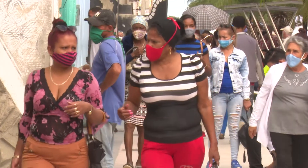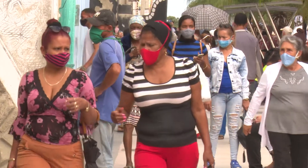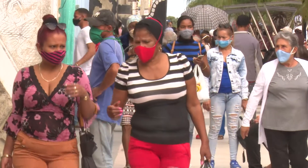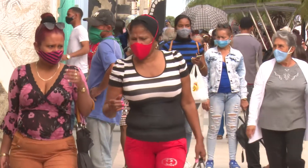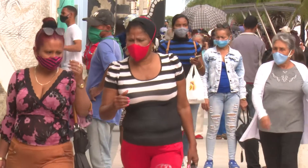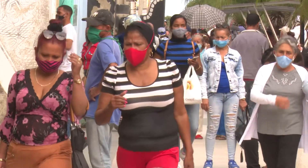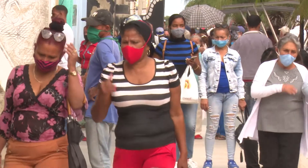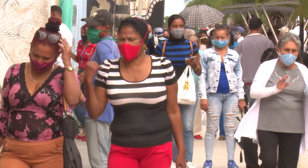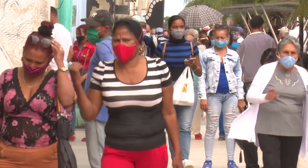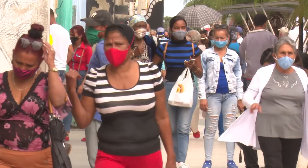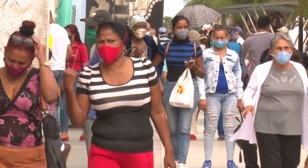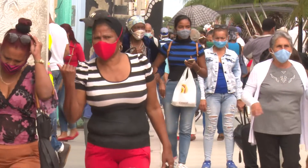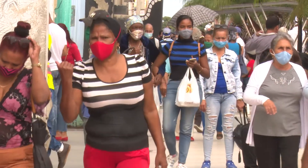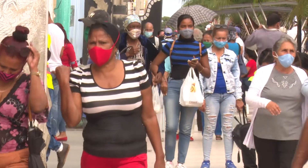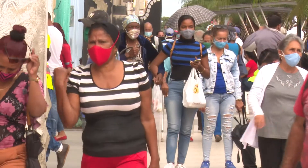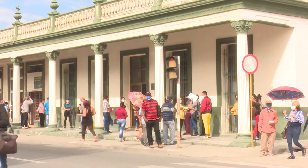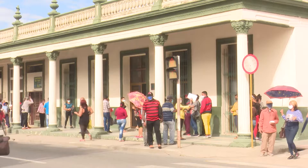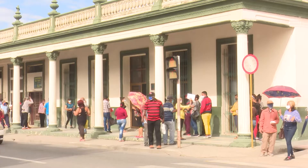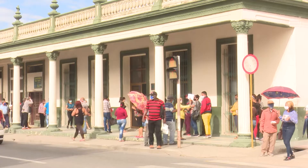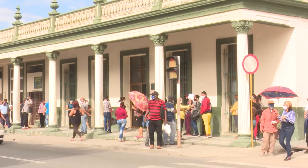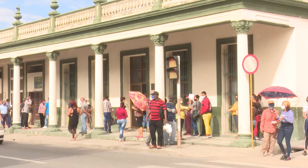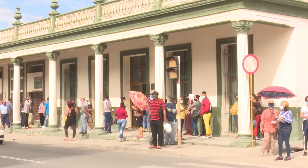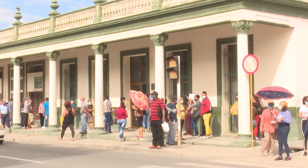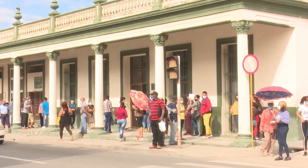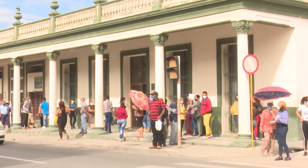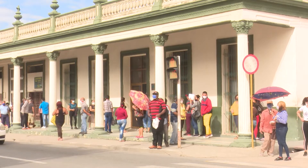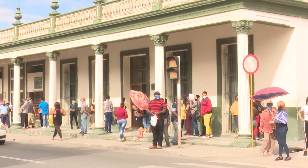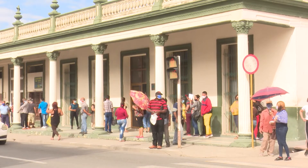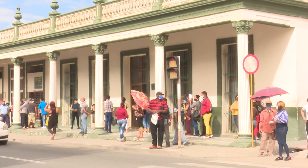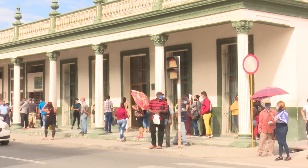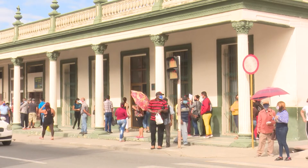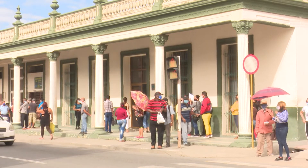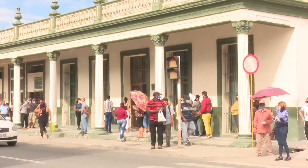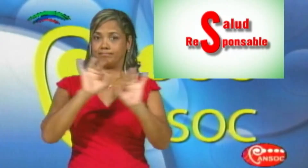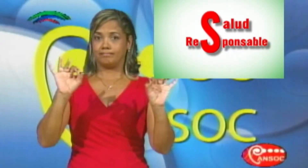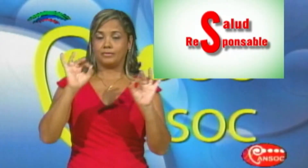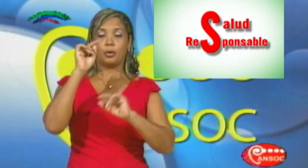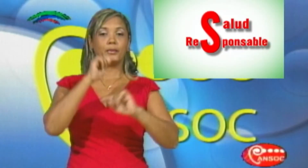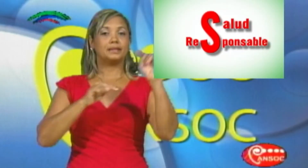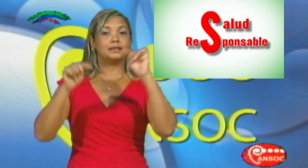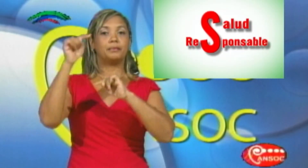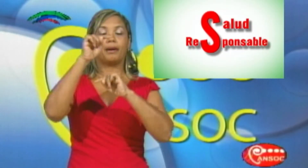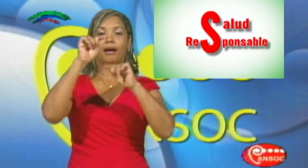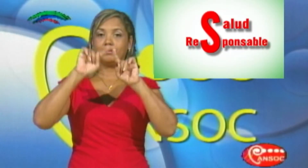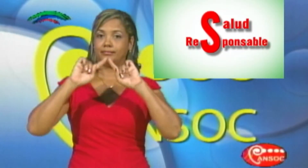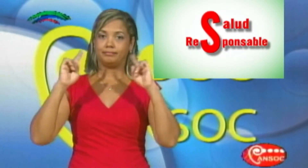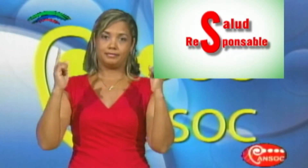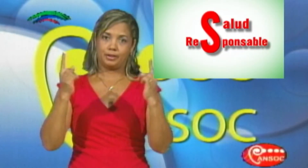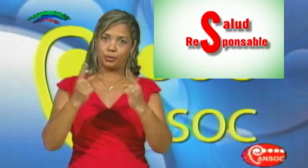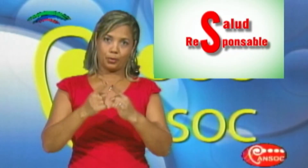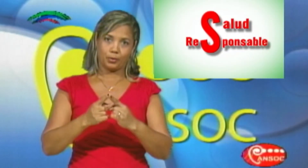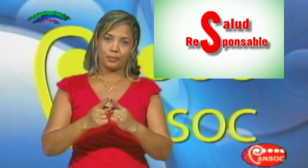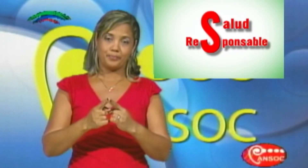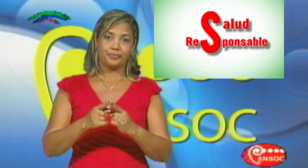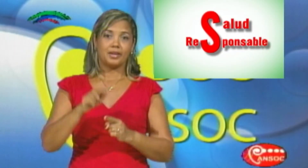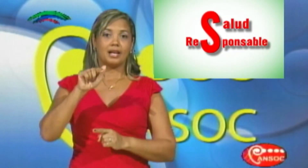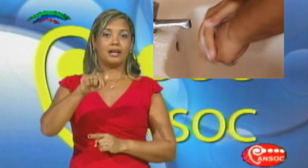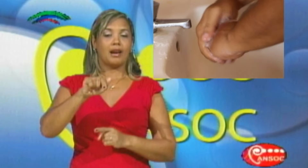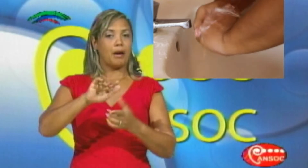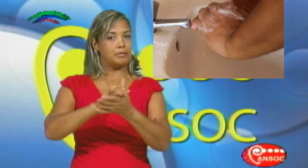lleno de mensajes sonoros, el intérprete del lenguaje de señas se convierte en la conexión más importante de las personas